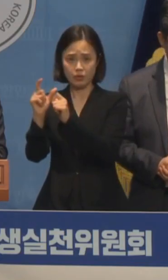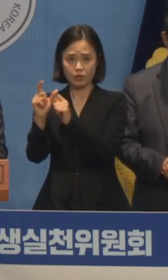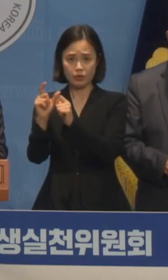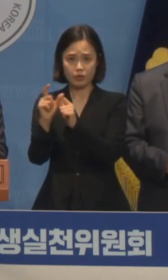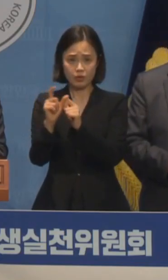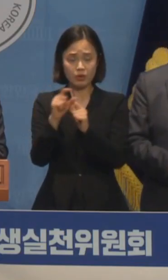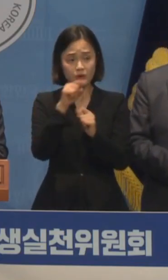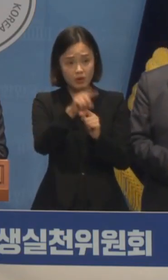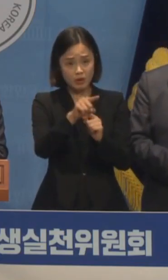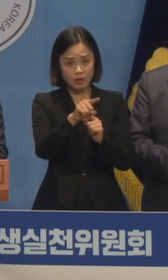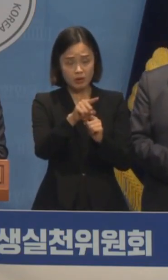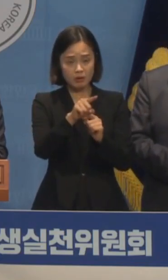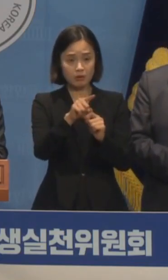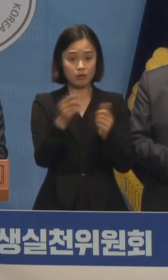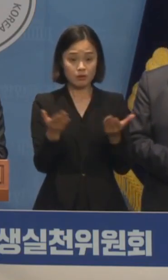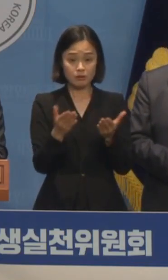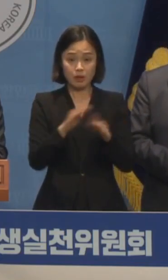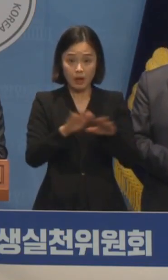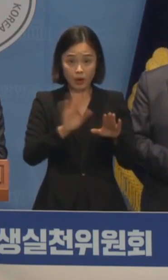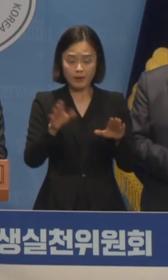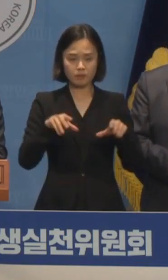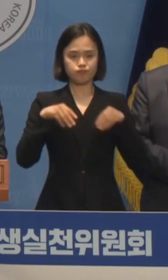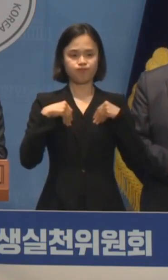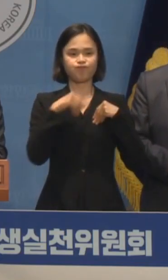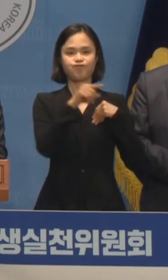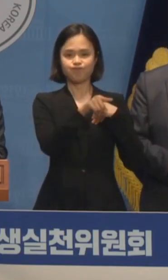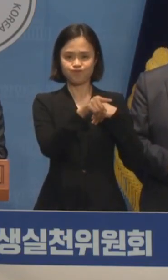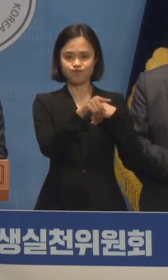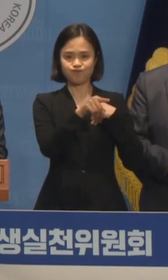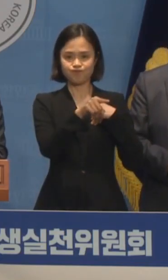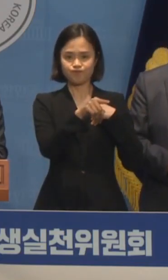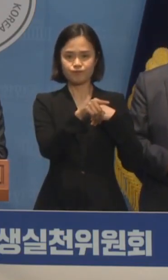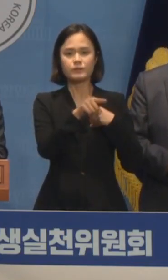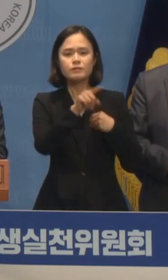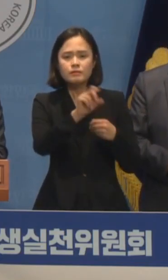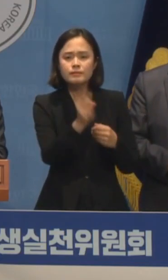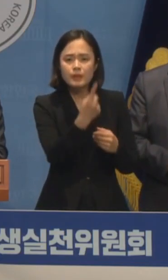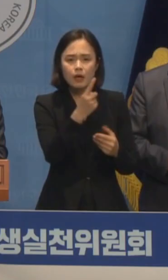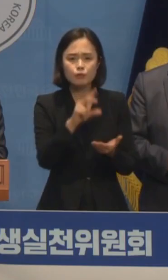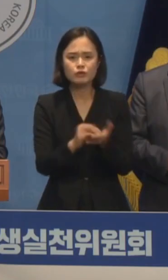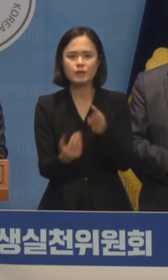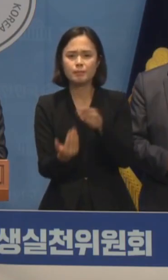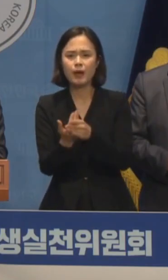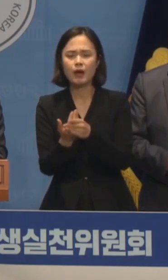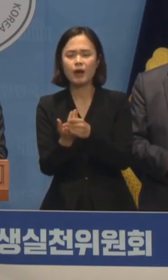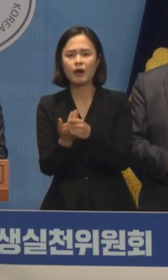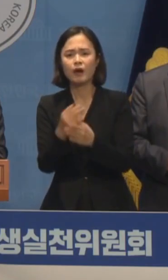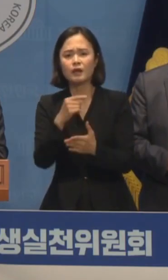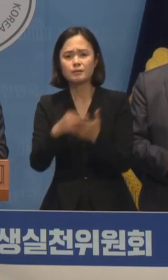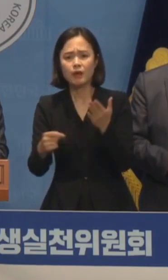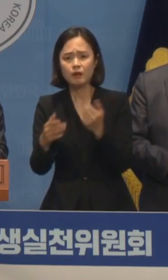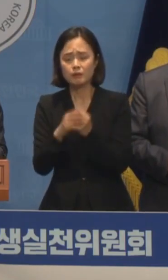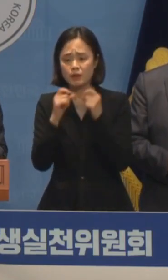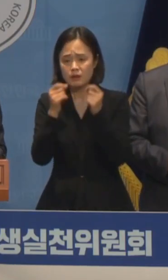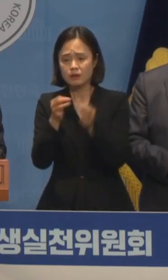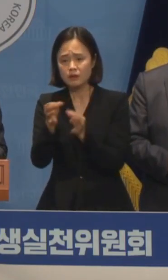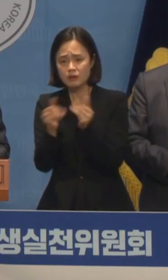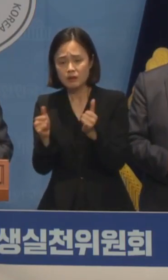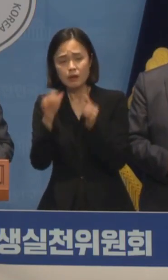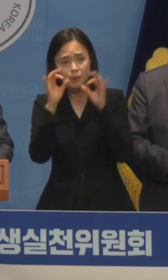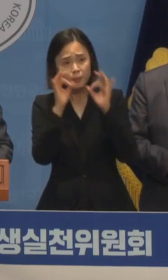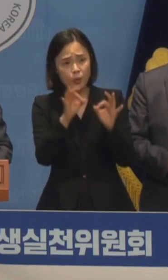들끓자 부랴부랴 배달 앱사들을 압박하고 있는 이 상황을 소상공인들은 분노에 찬 시선으로 바라보고